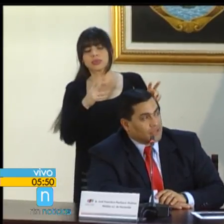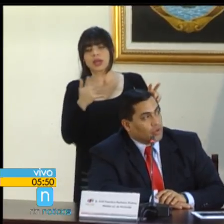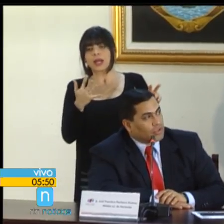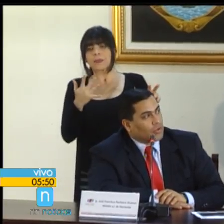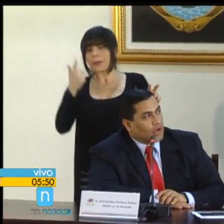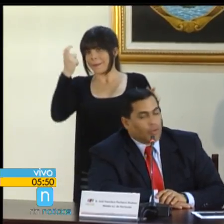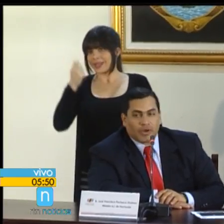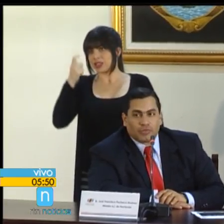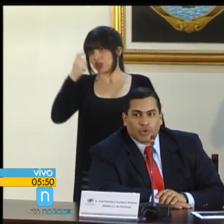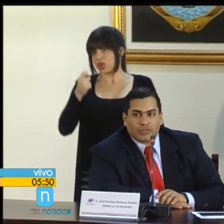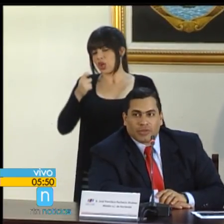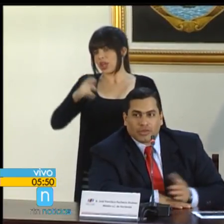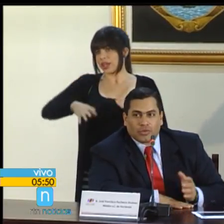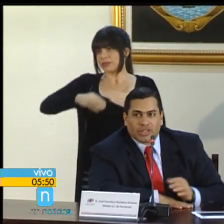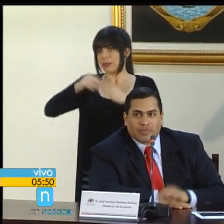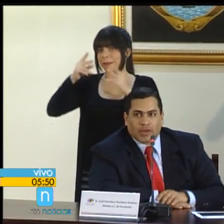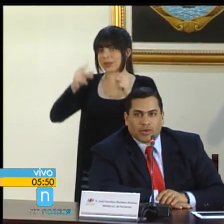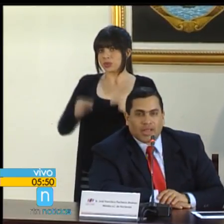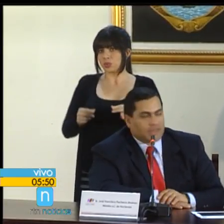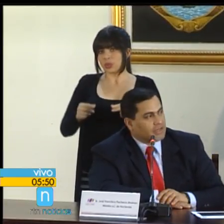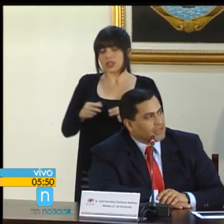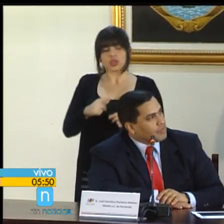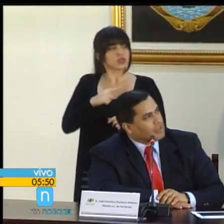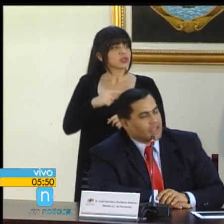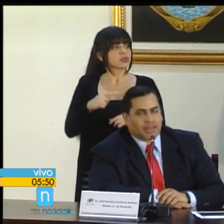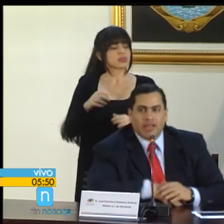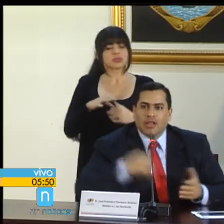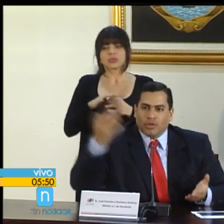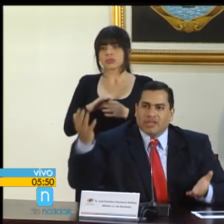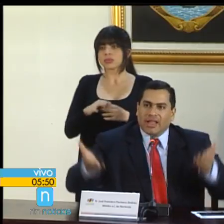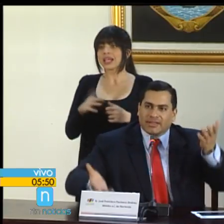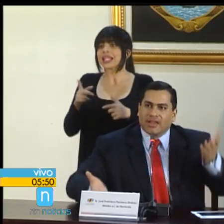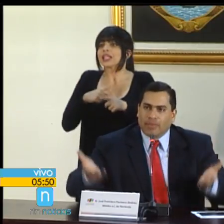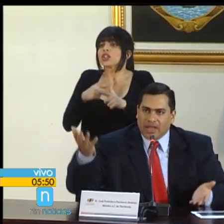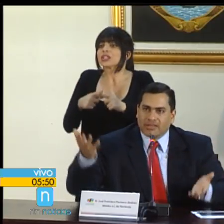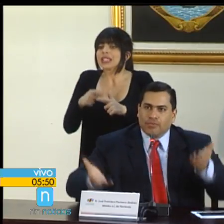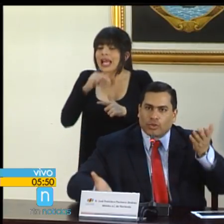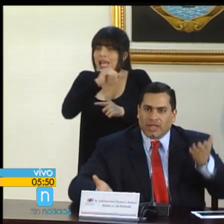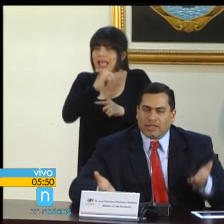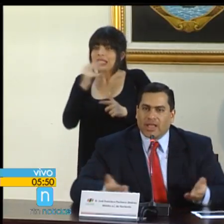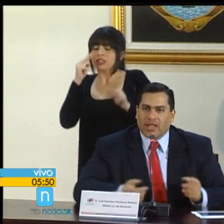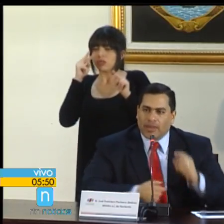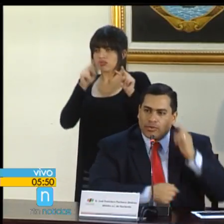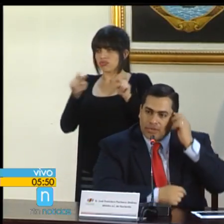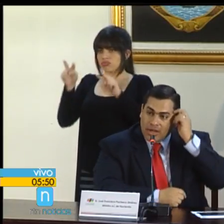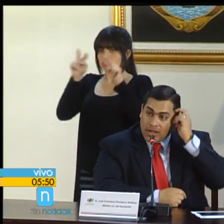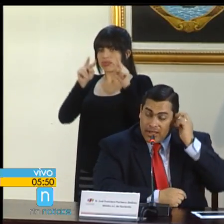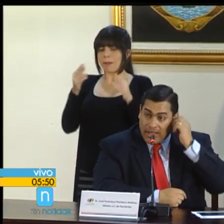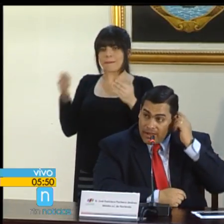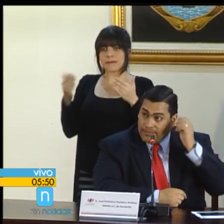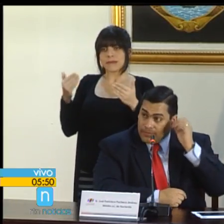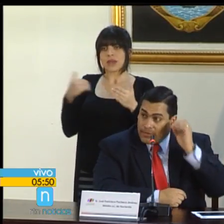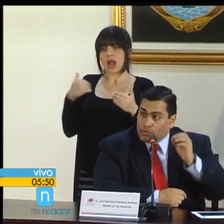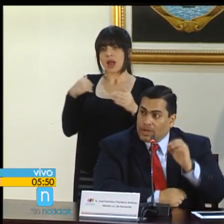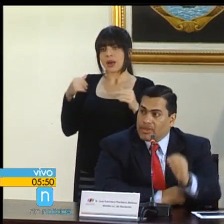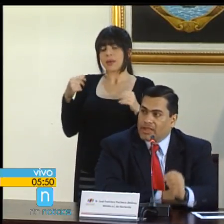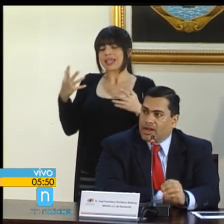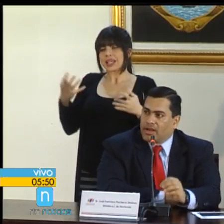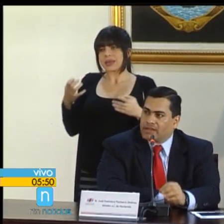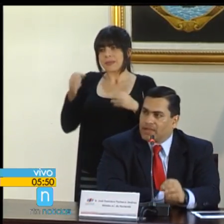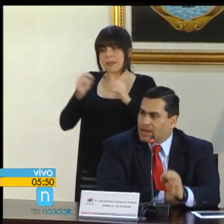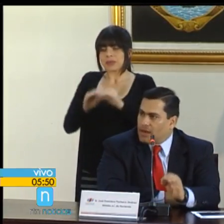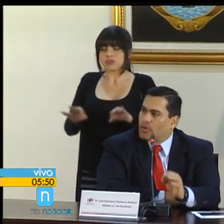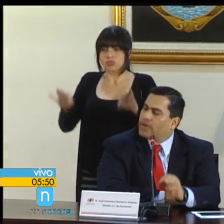las pensiones con cargo al presupuesto, que son un disparador que crece encima de 7. Entonces, este es el balance importante que creemos